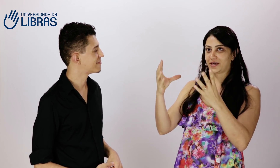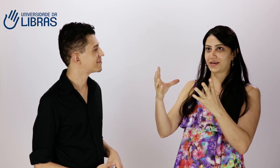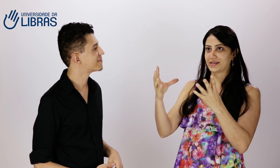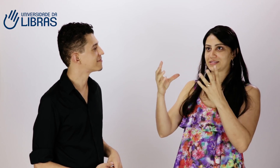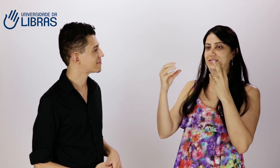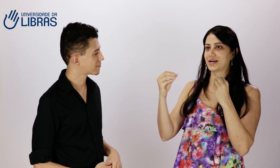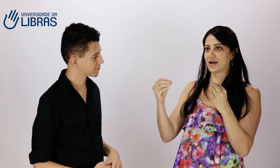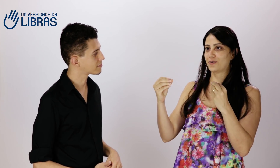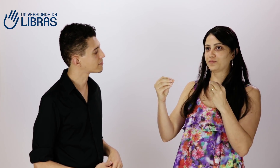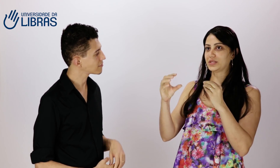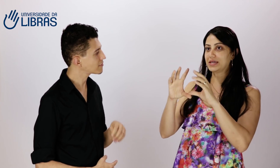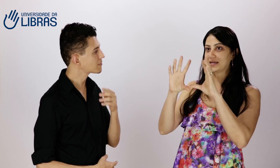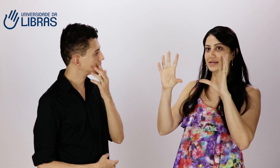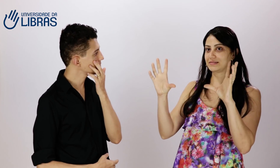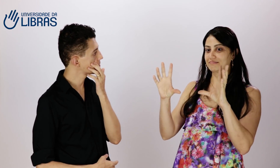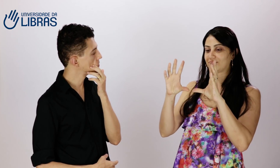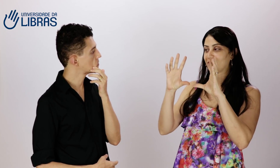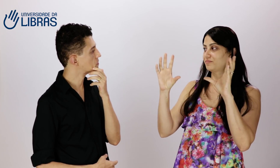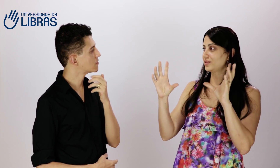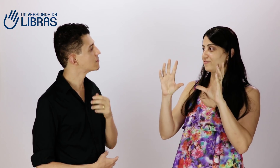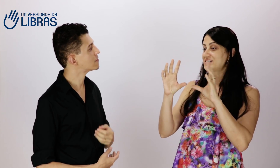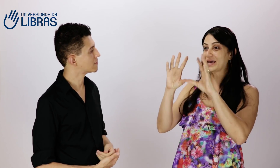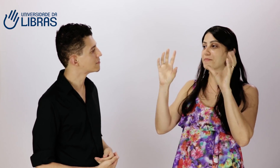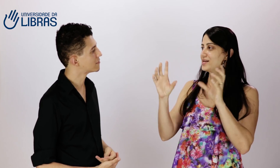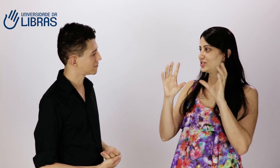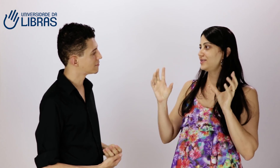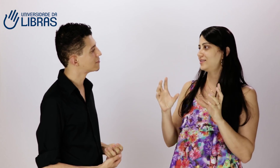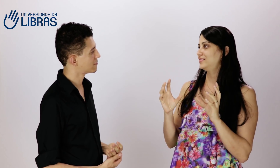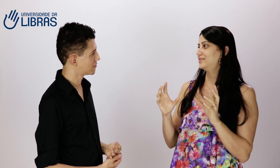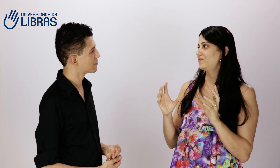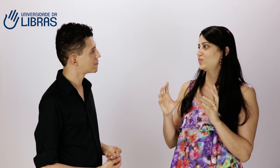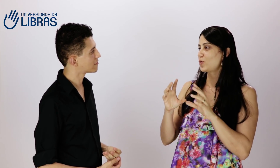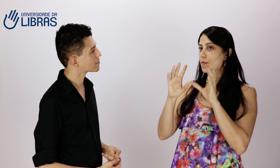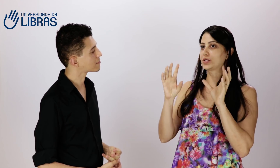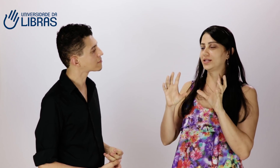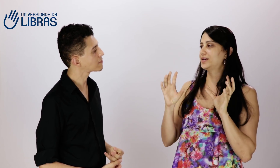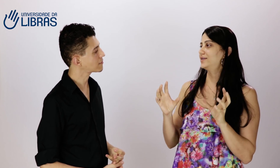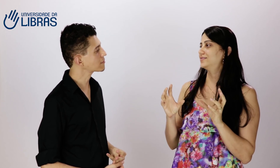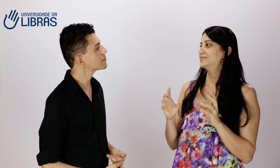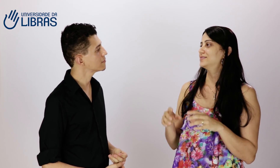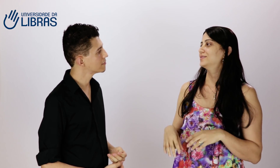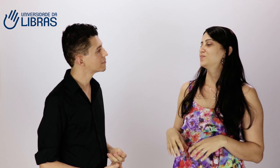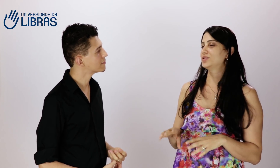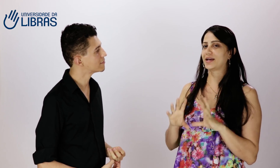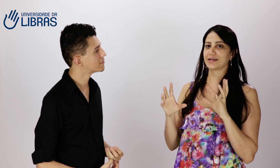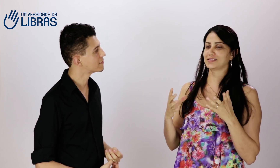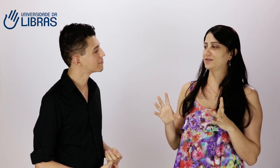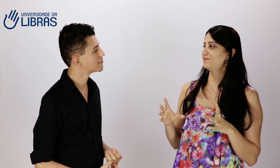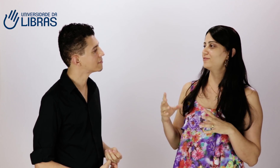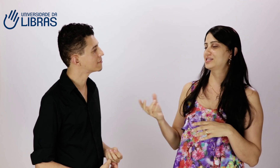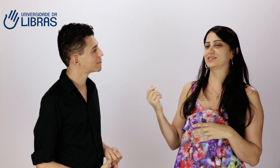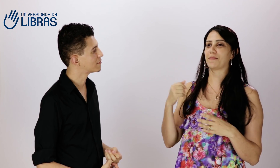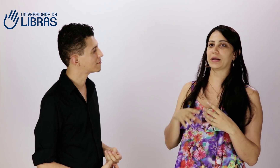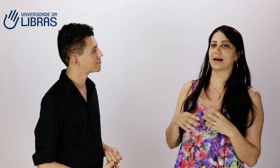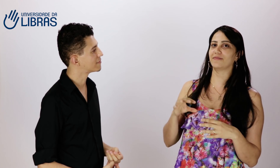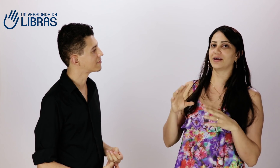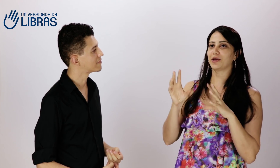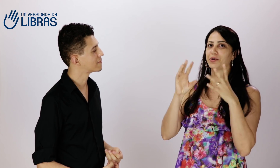ver esse sinal e fazer a imagem dele, como que ele era. E aí, assim, você dizia uma palavra e eu